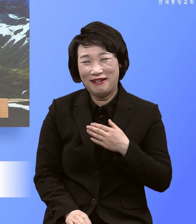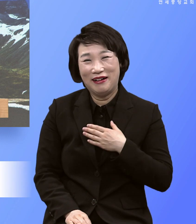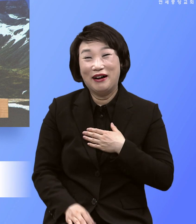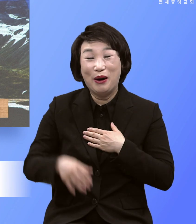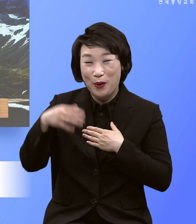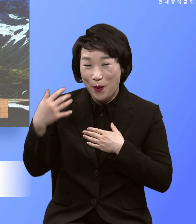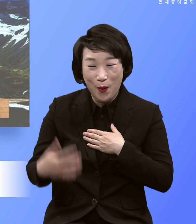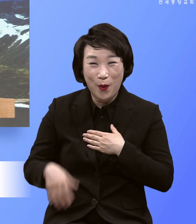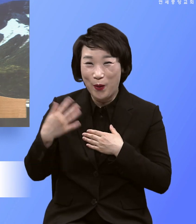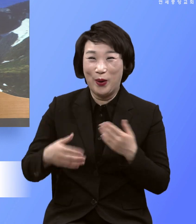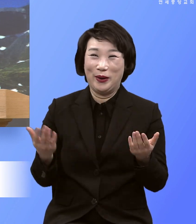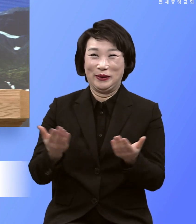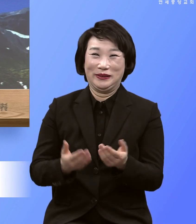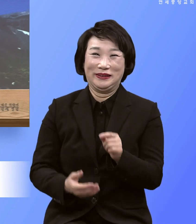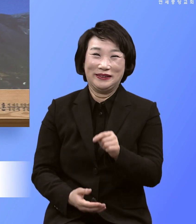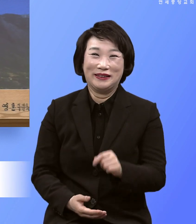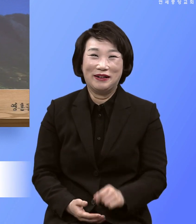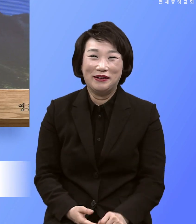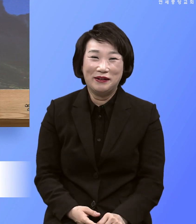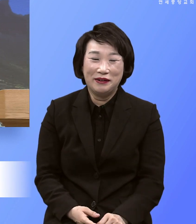엄청난 사건입니다.